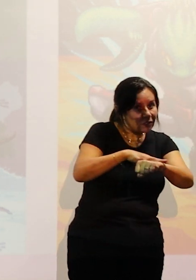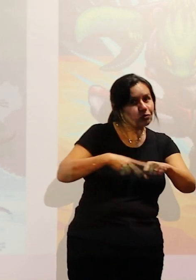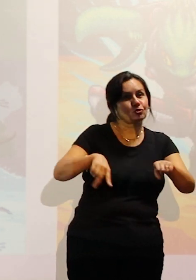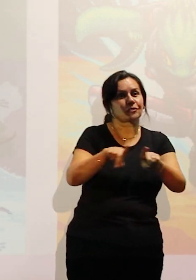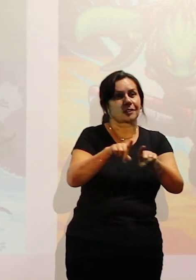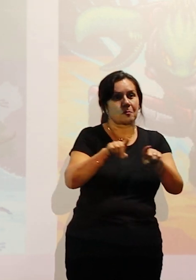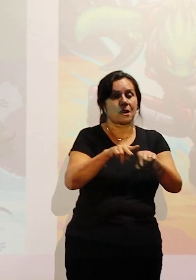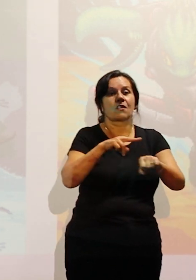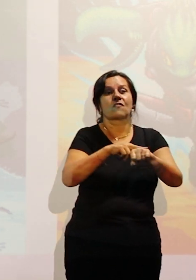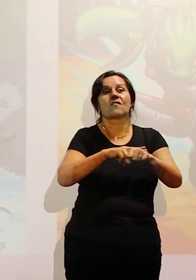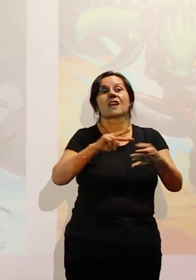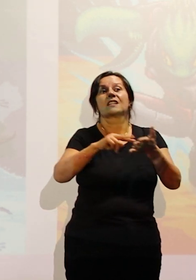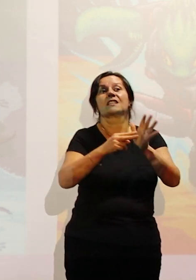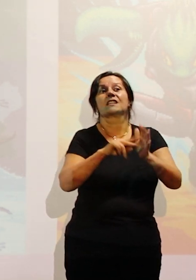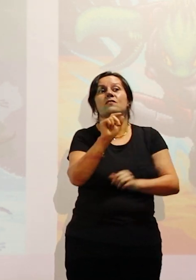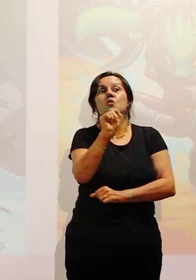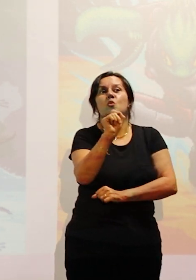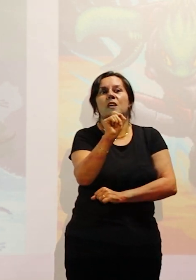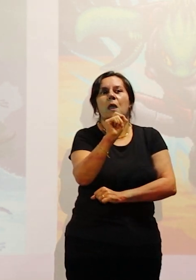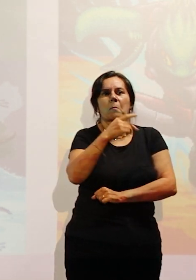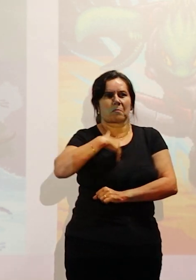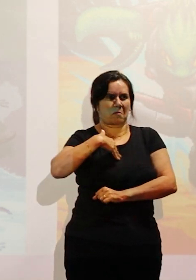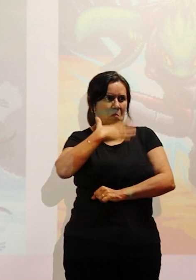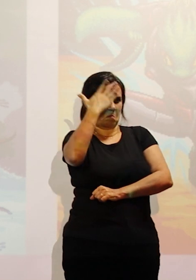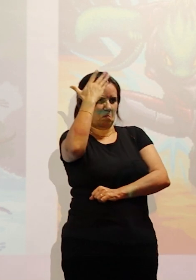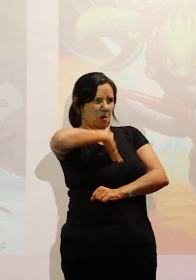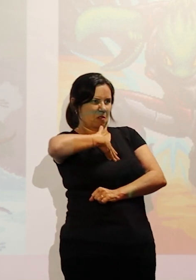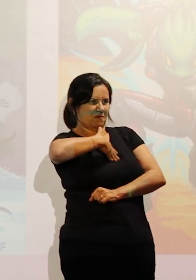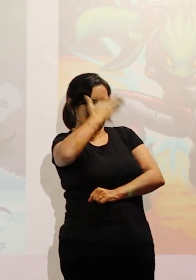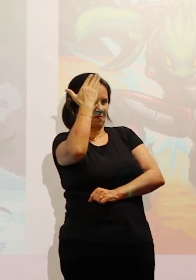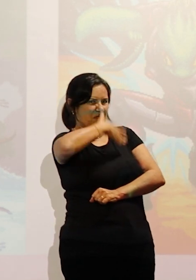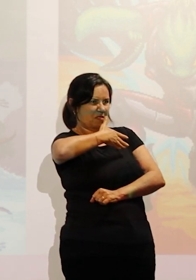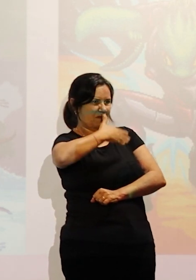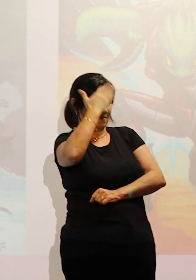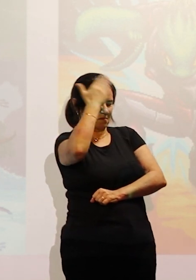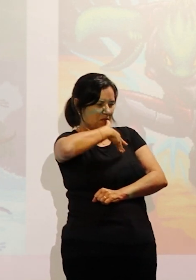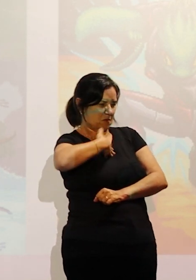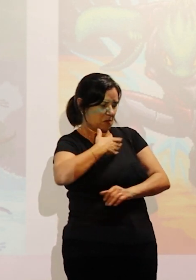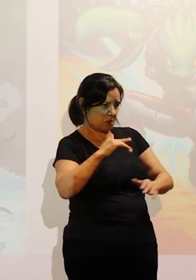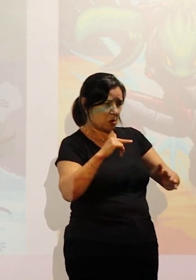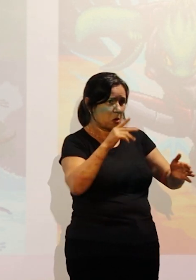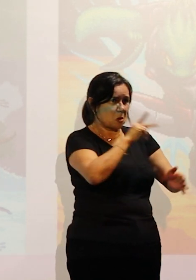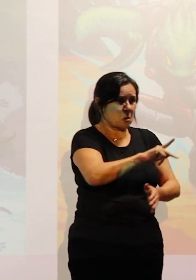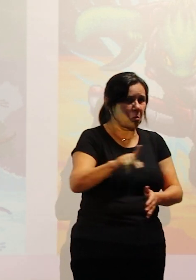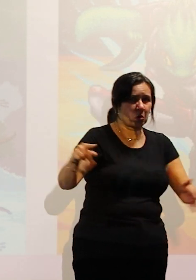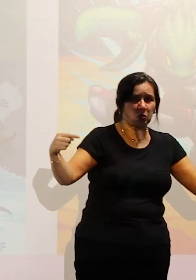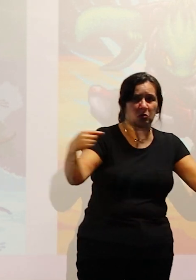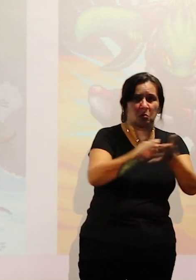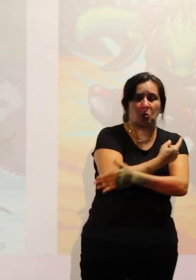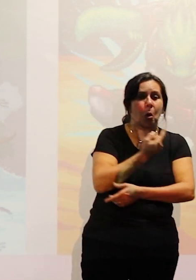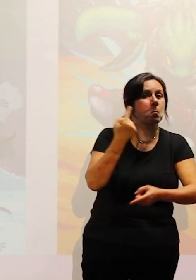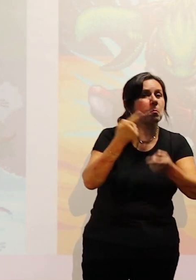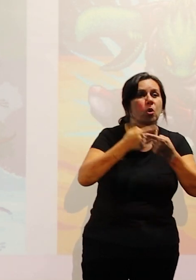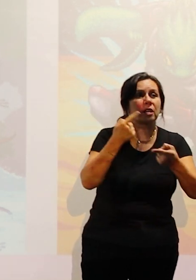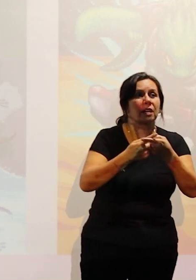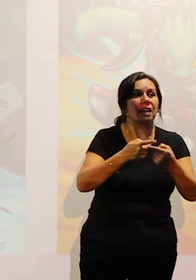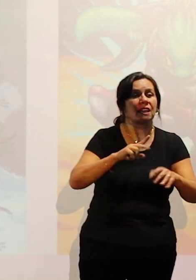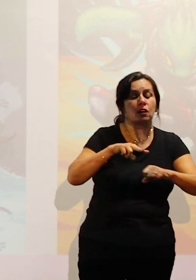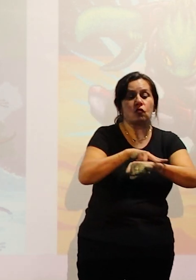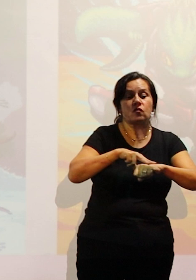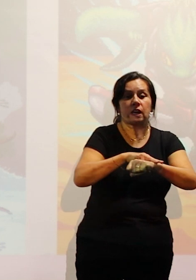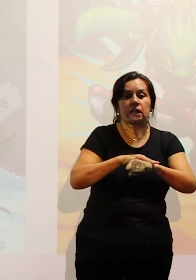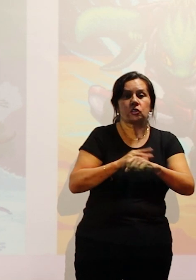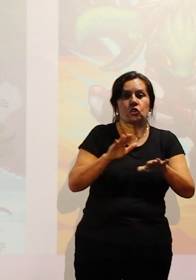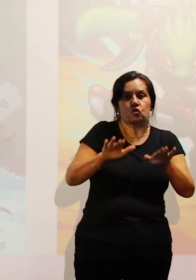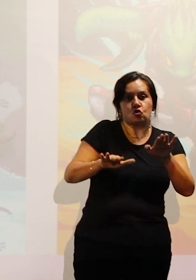E assim, verde me lembra até uma prova que eu tive na faculdade, que o professor veio e perguntou por que verde era a cor do equilíbrio. E